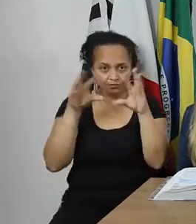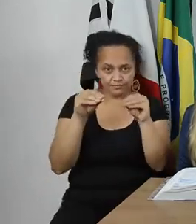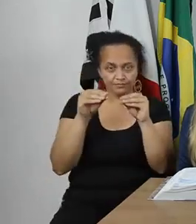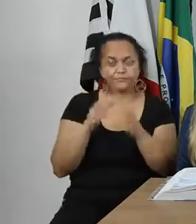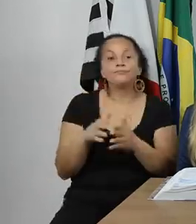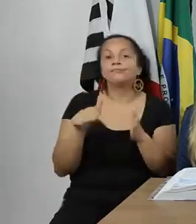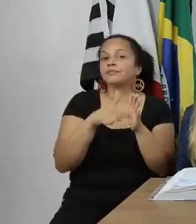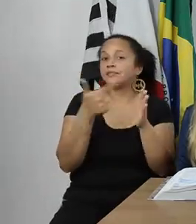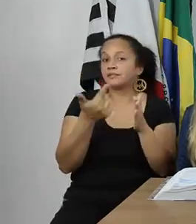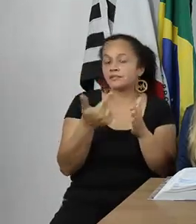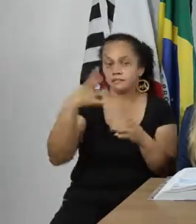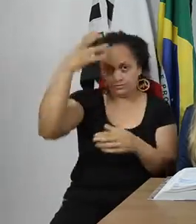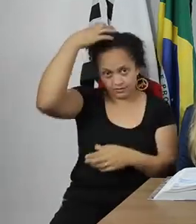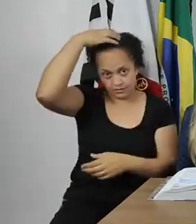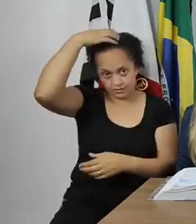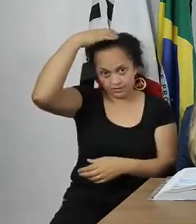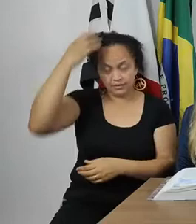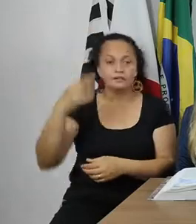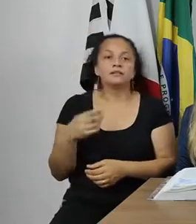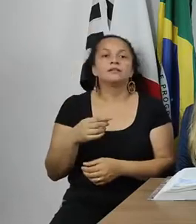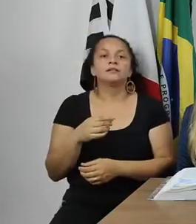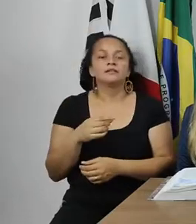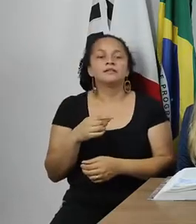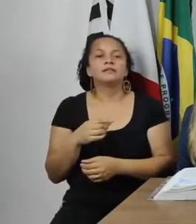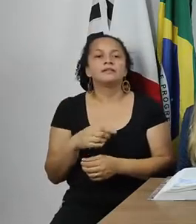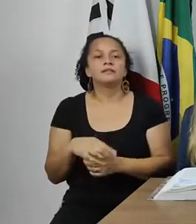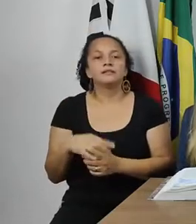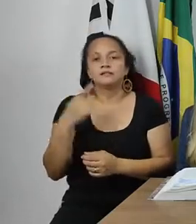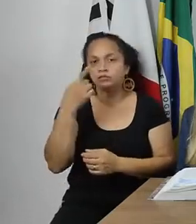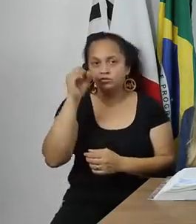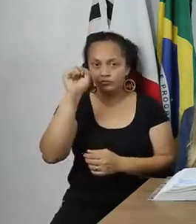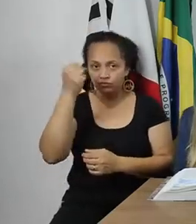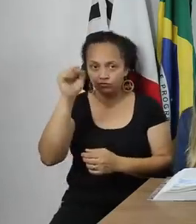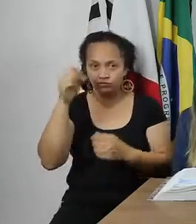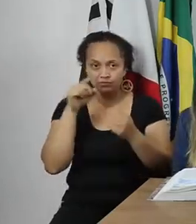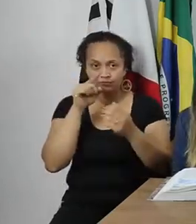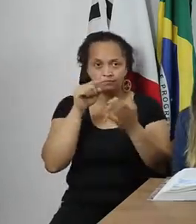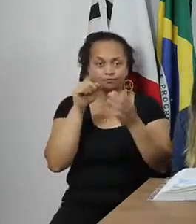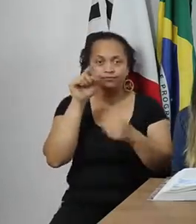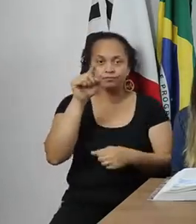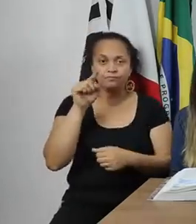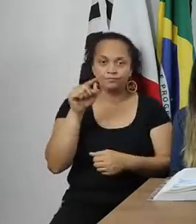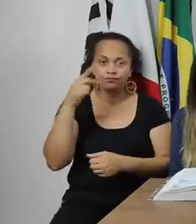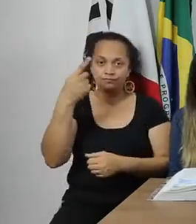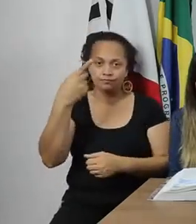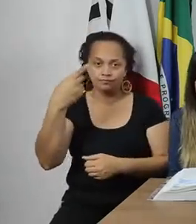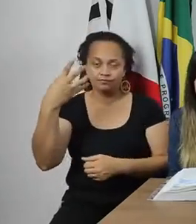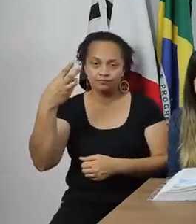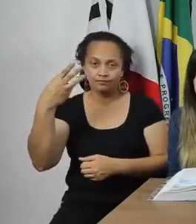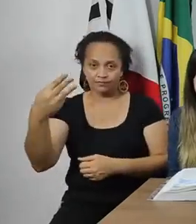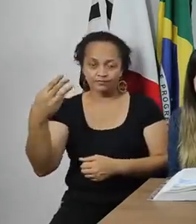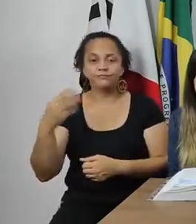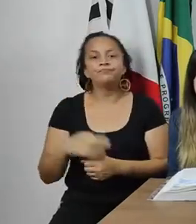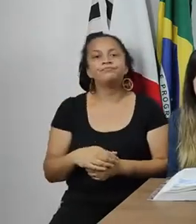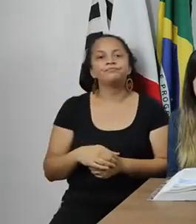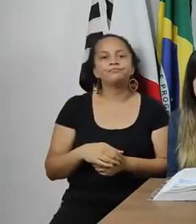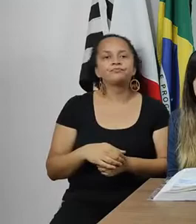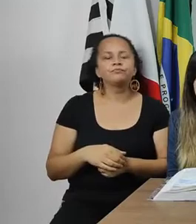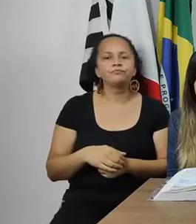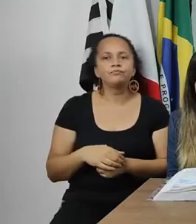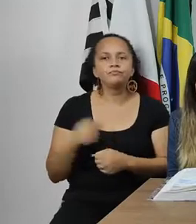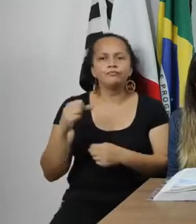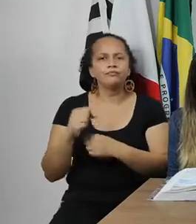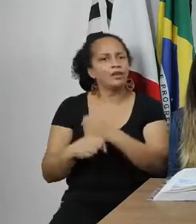Reis, agora no versículo 13, diz o seguinte: no ano 14 do reinado